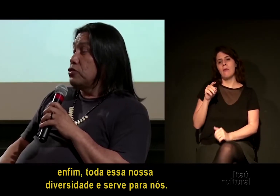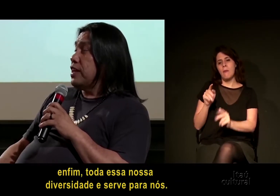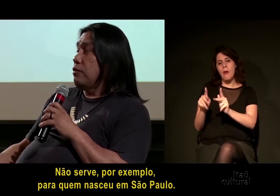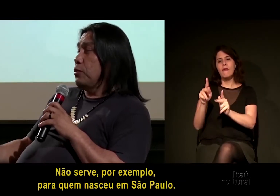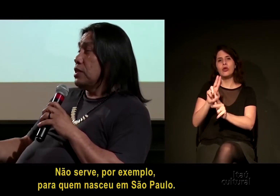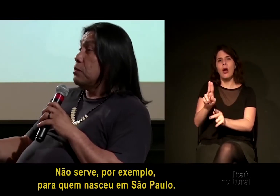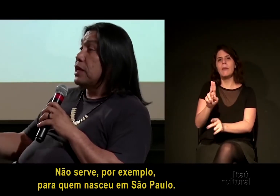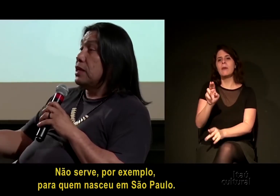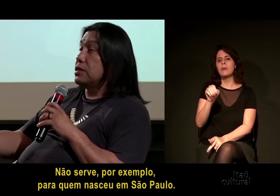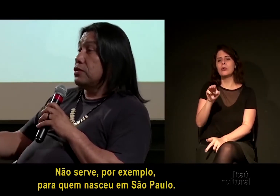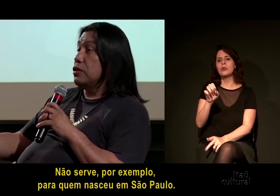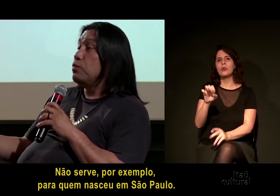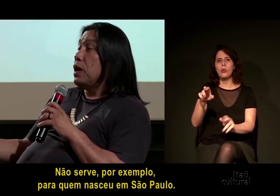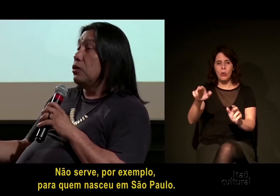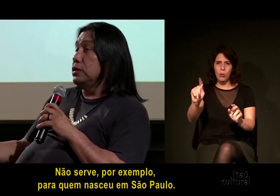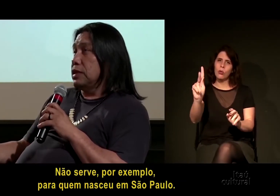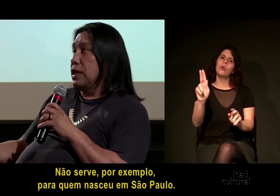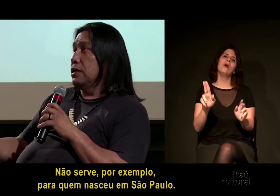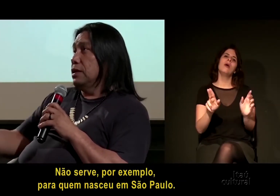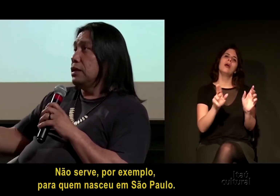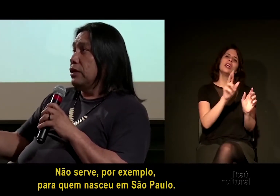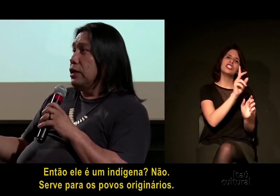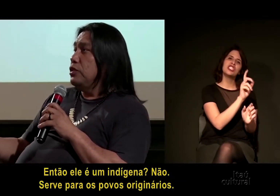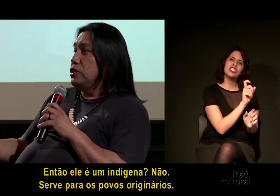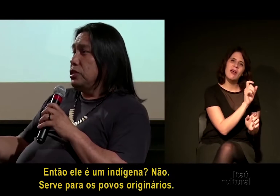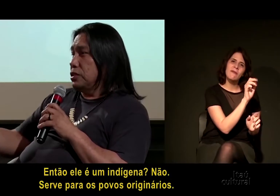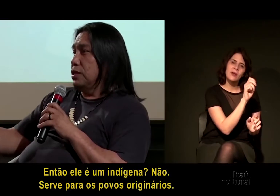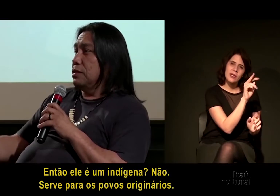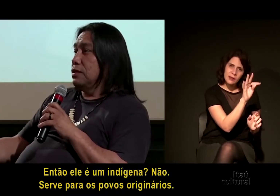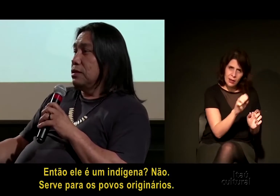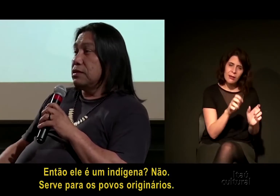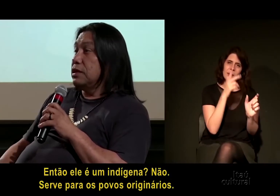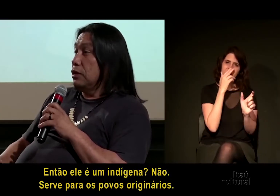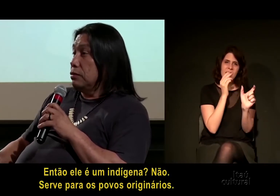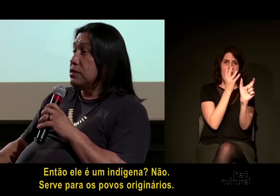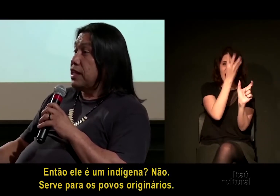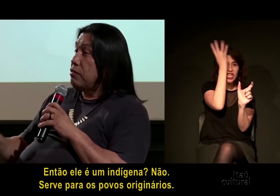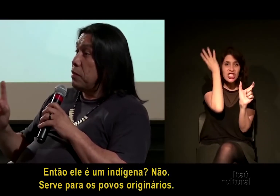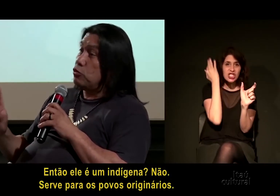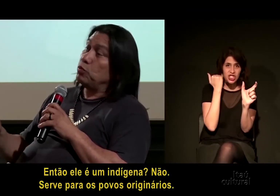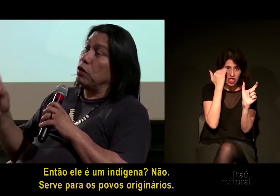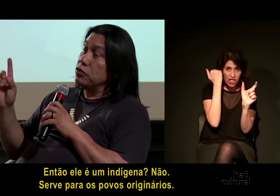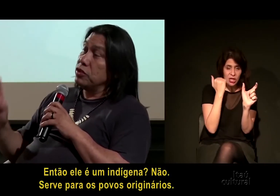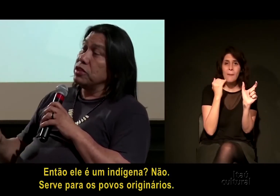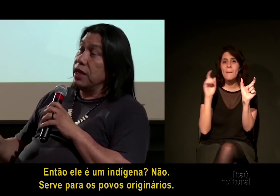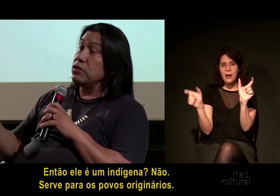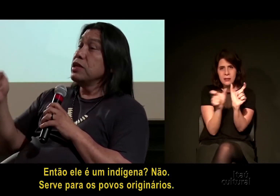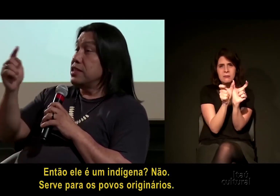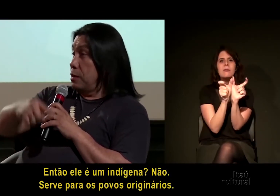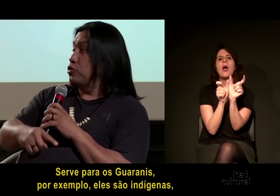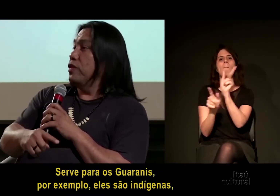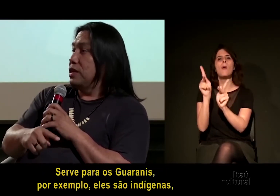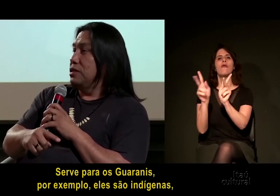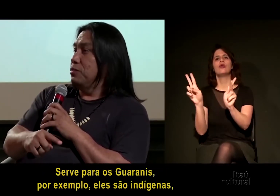serve, por exemplo, quem nasceu em São Paulo, diz, então ele é um indígena. Não, serve para os povos originários. Serve para os Guarani, por